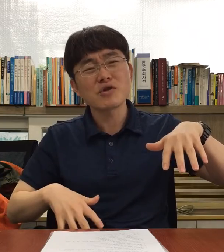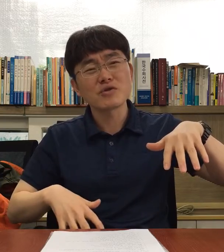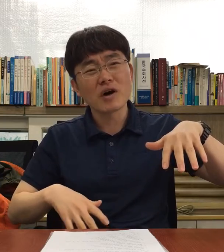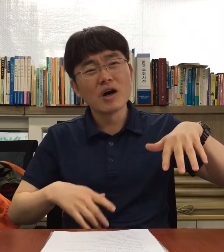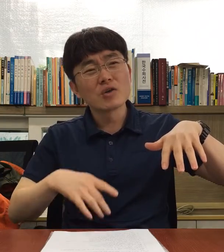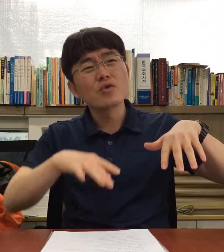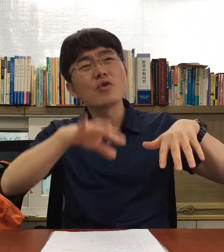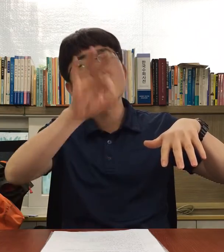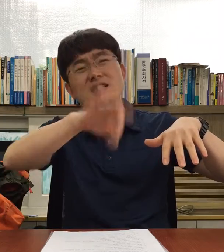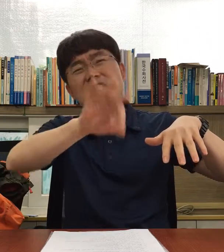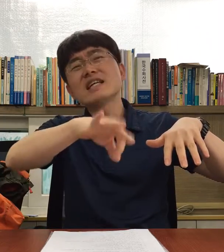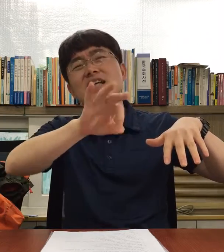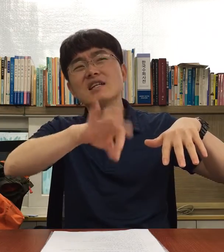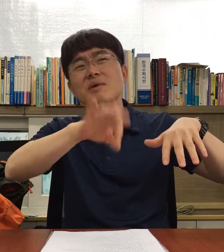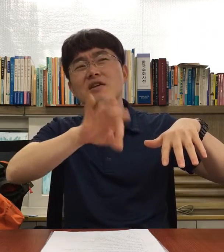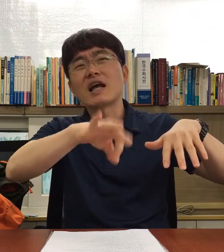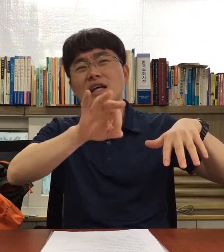있고요. 또는 이때는 시시하다는 의미가 더 낫겠죠.